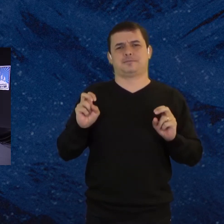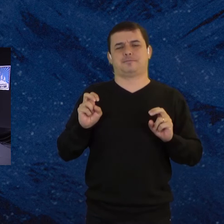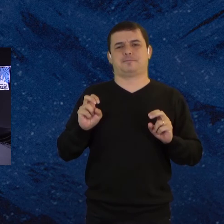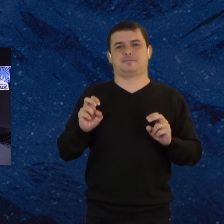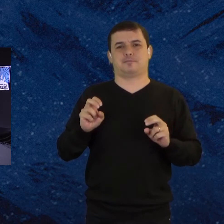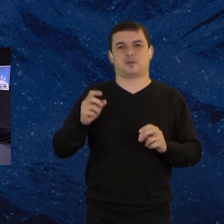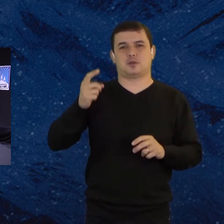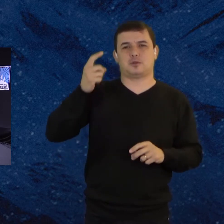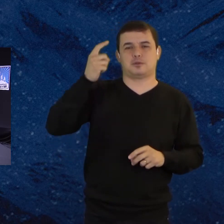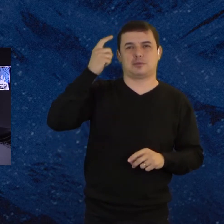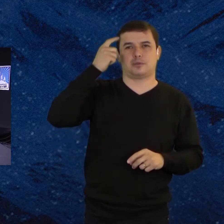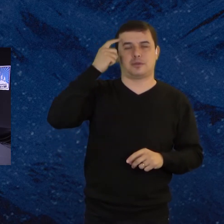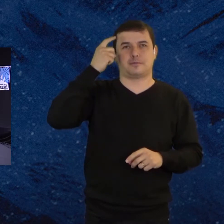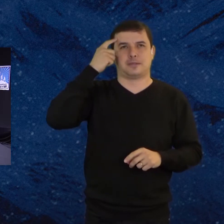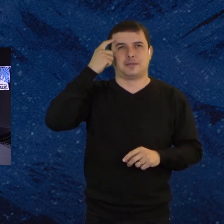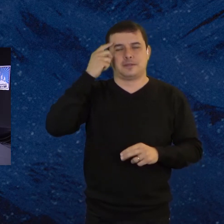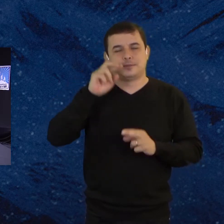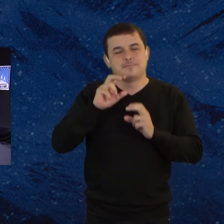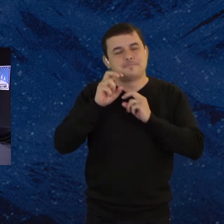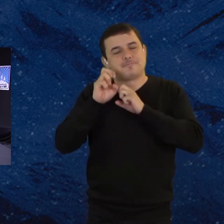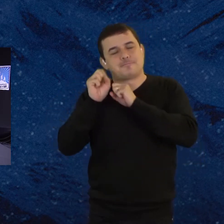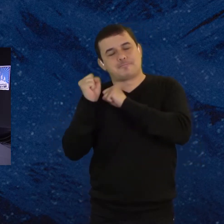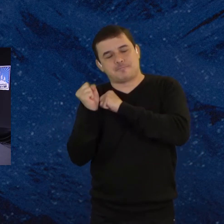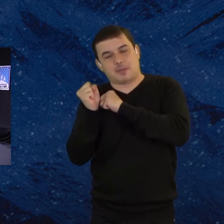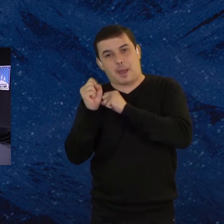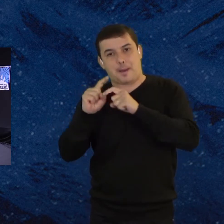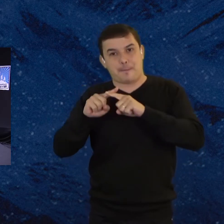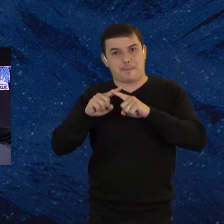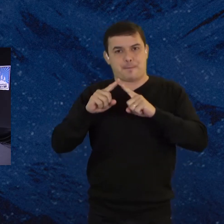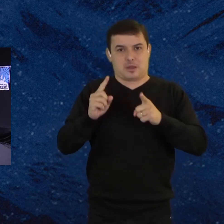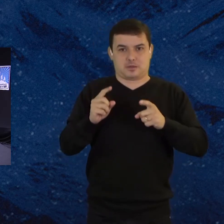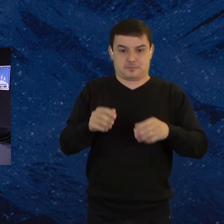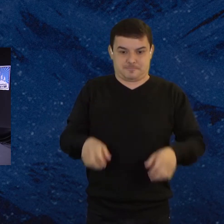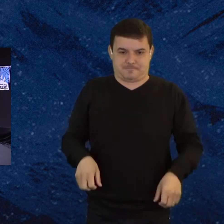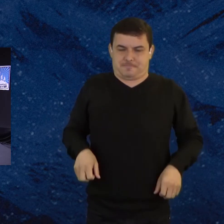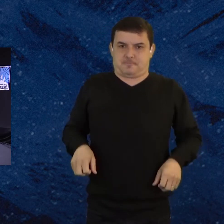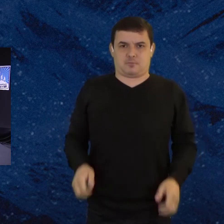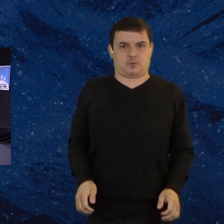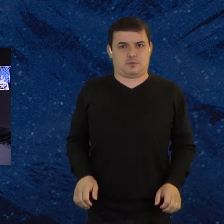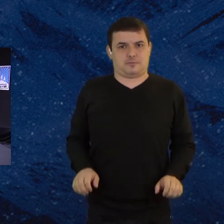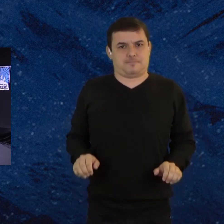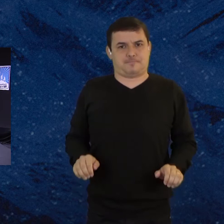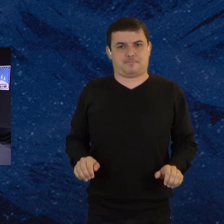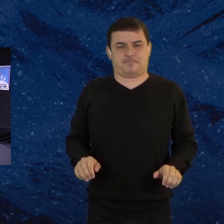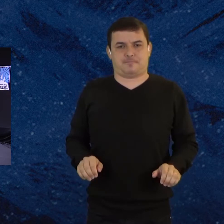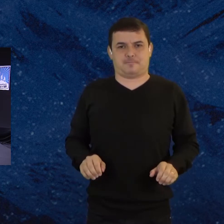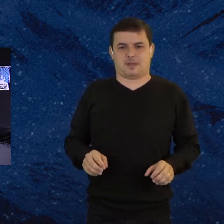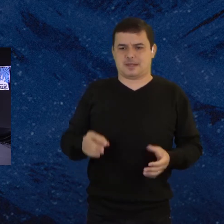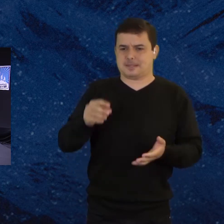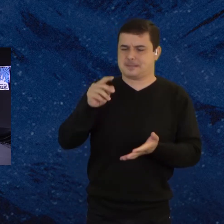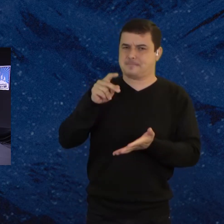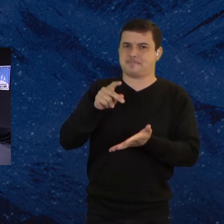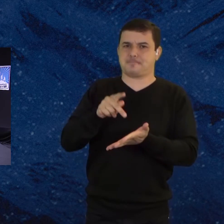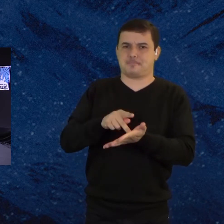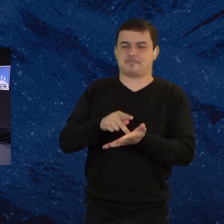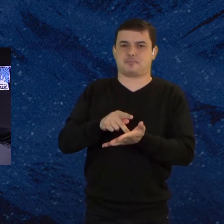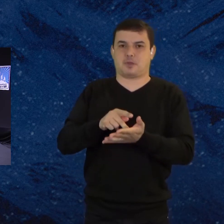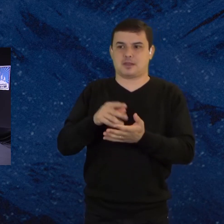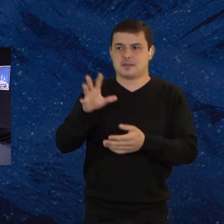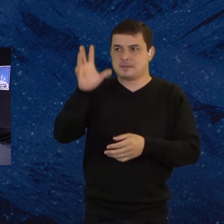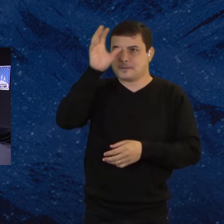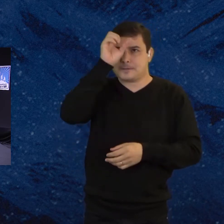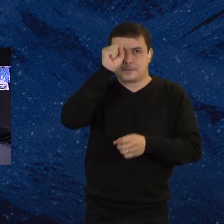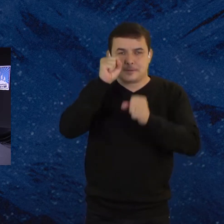Seu cérebro entende que você quer descansar, quer dormir. Mas quando você toma posição, ele entende que você quer aprender, você